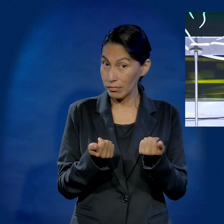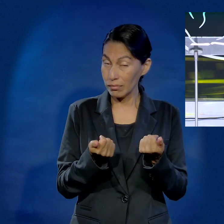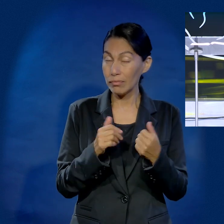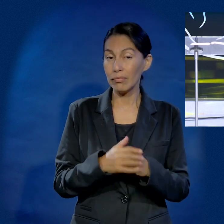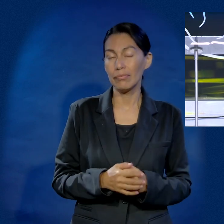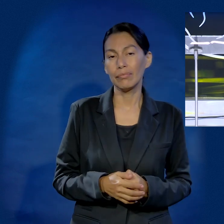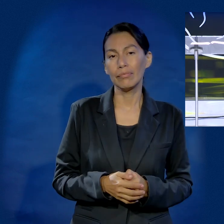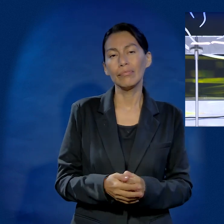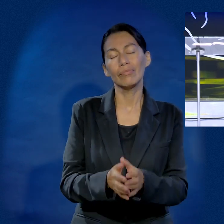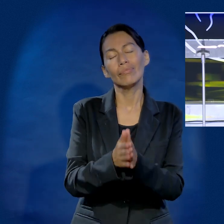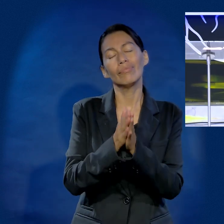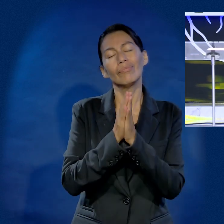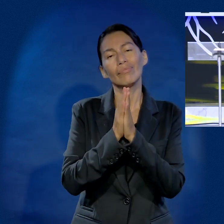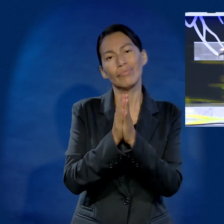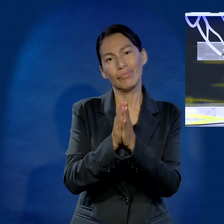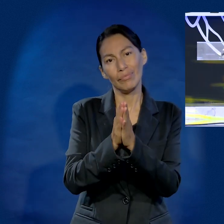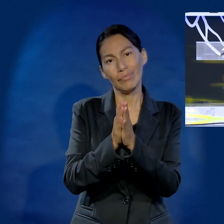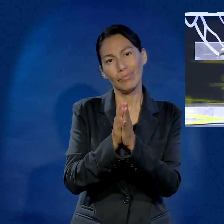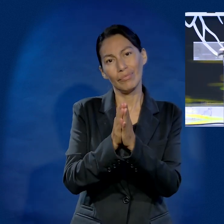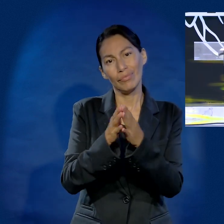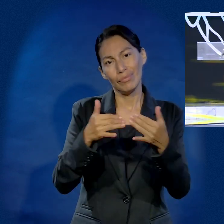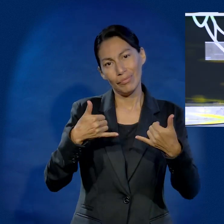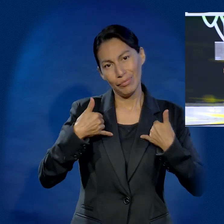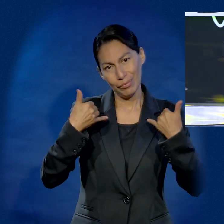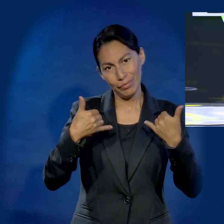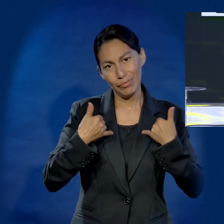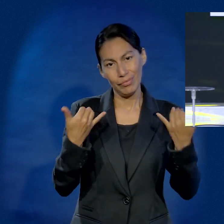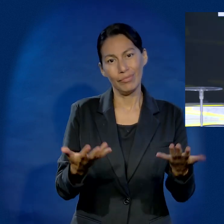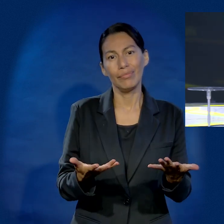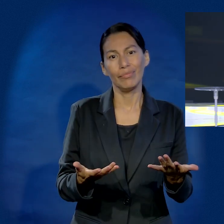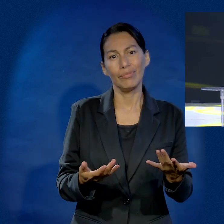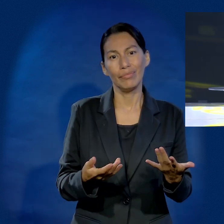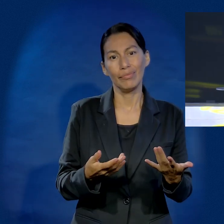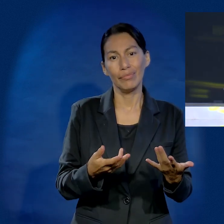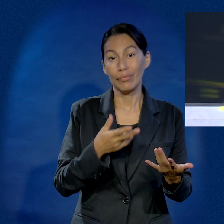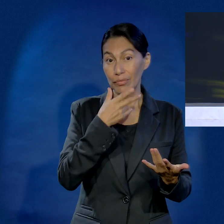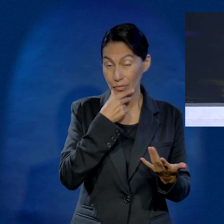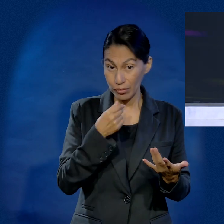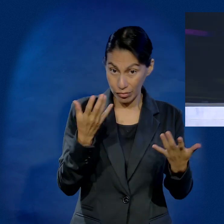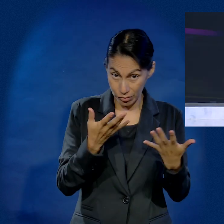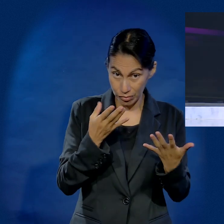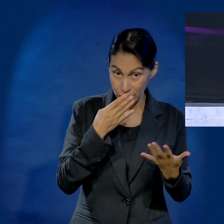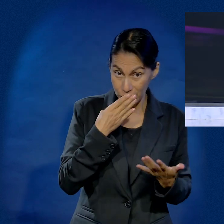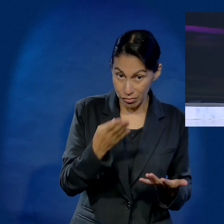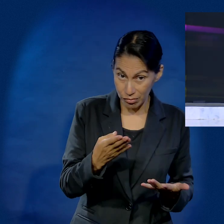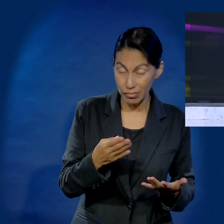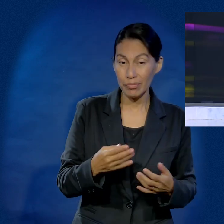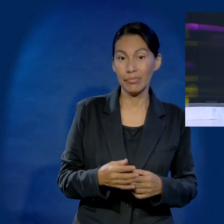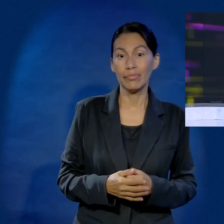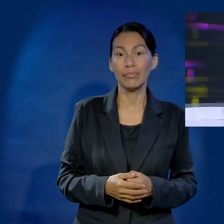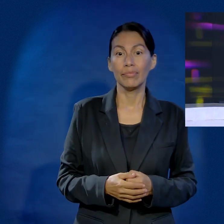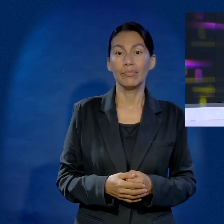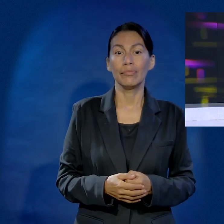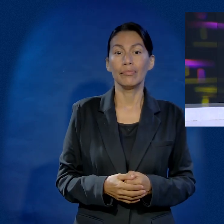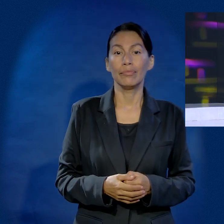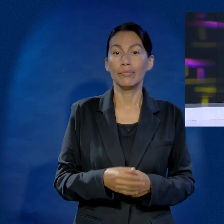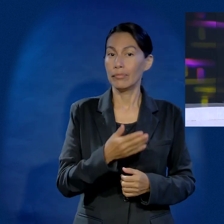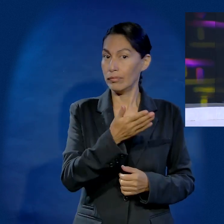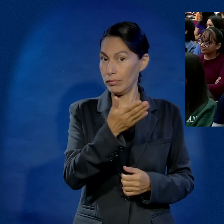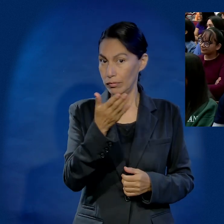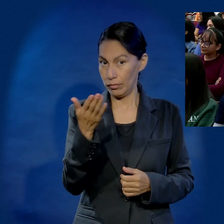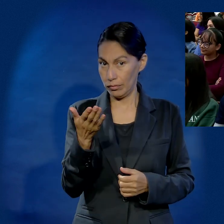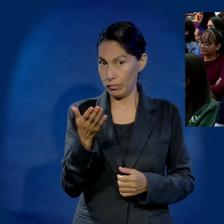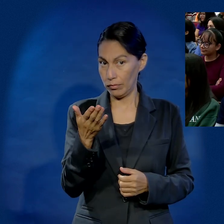¿Estás conmigo? Entonces, por favor, queridos muchachos, no nos hagan quedar mal. No nos hagan quedar